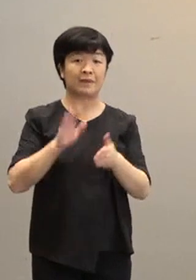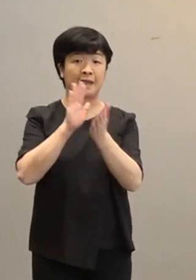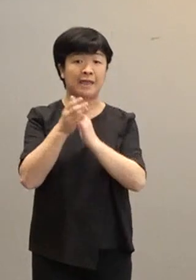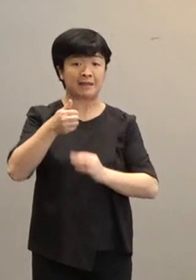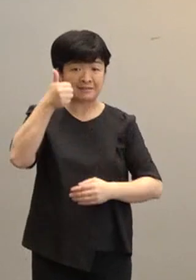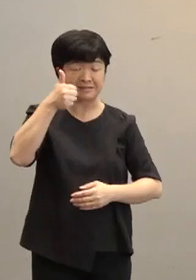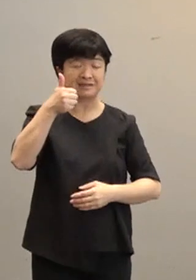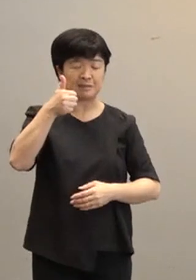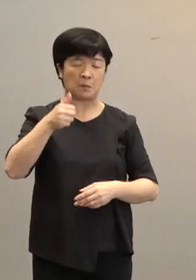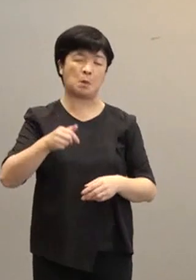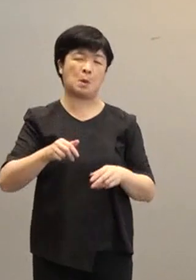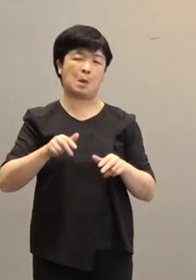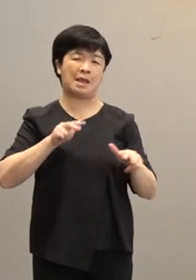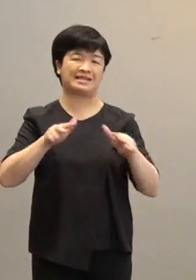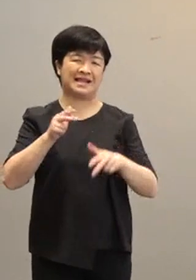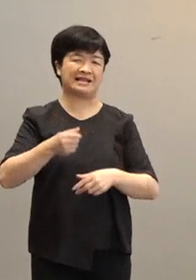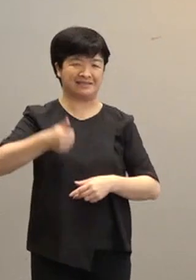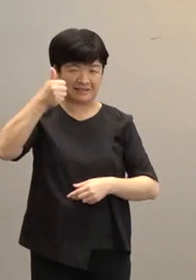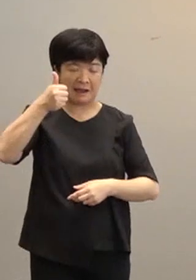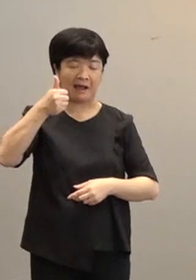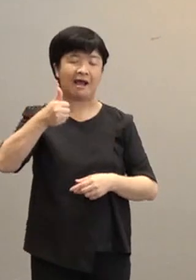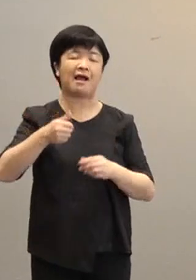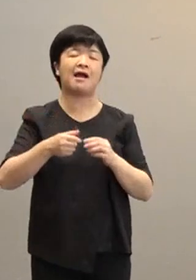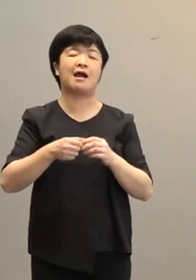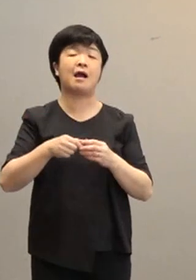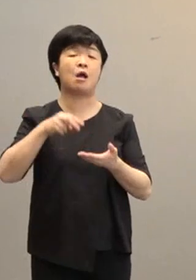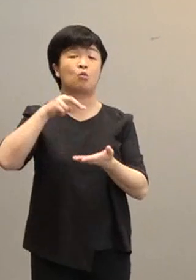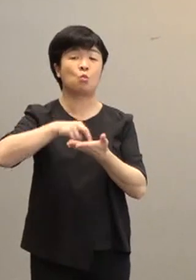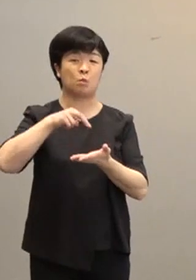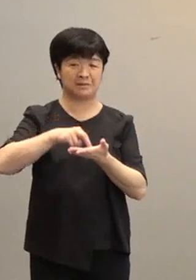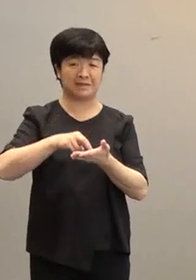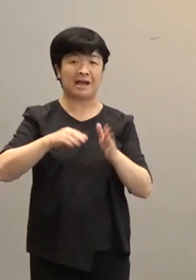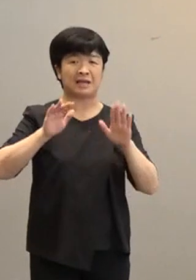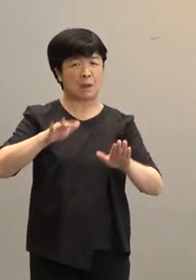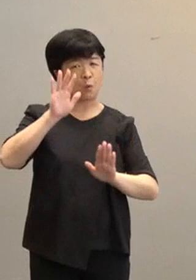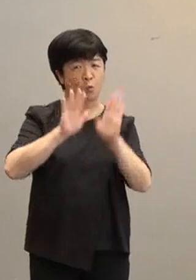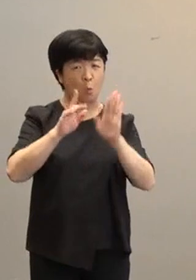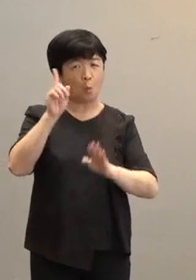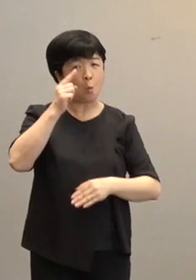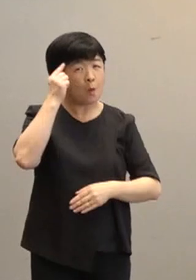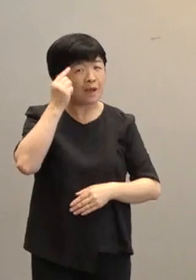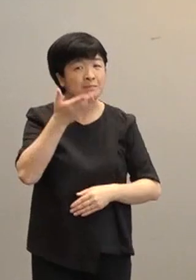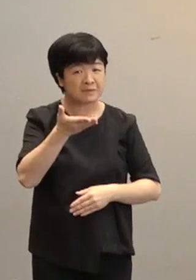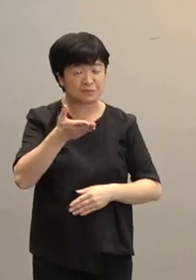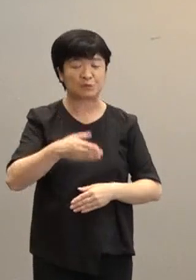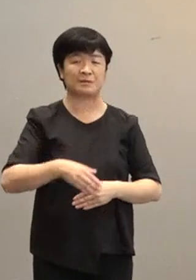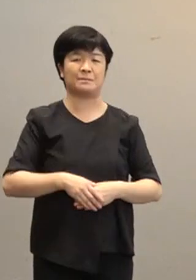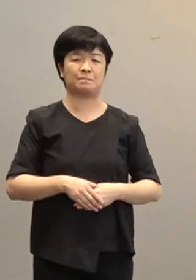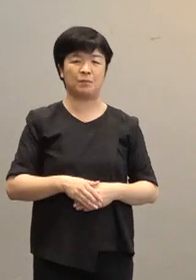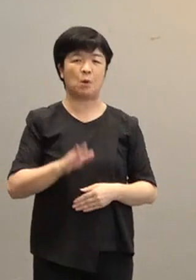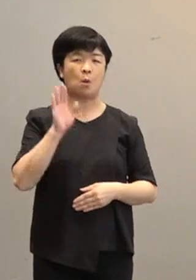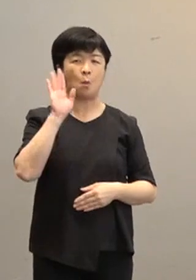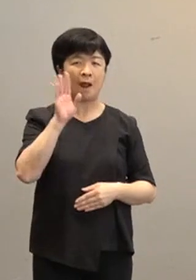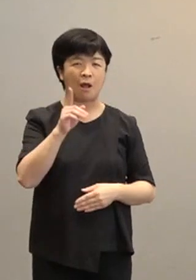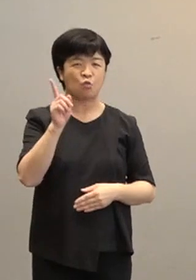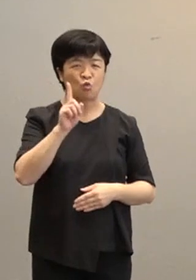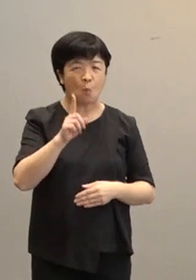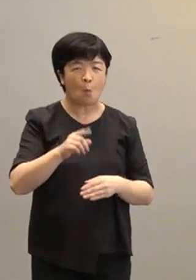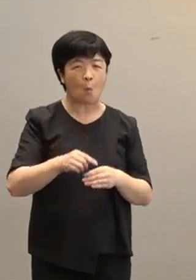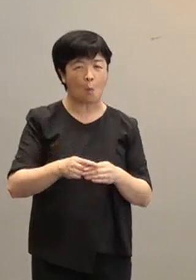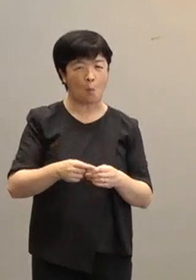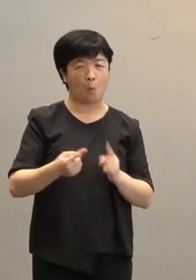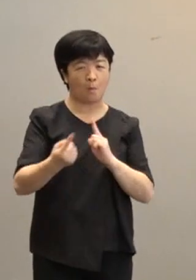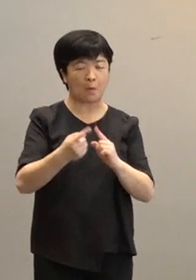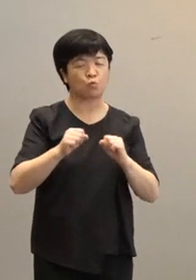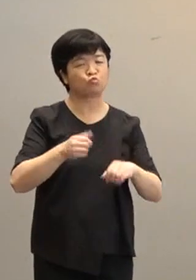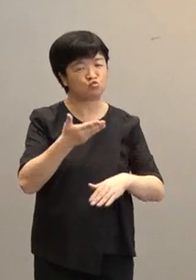政治家としてそういったあの流れをどのように見てらっしゃるか、またこのどういうふうに対抗していくべきかというのを考えを聞かせて